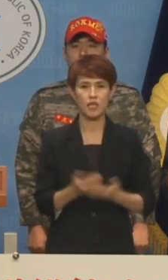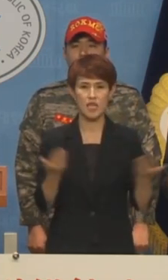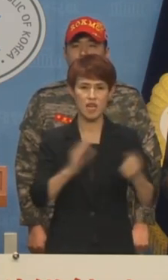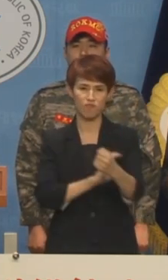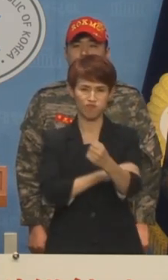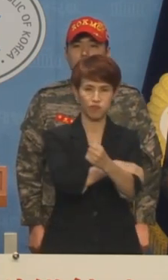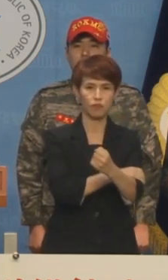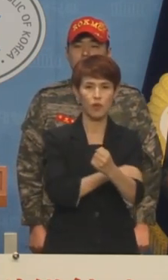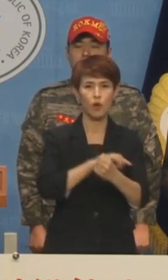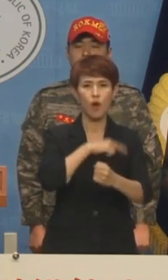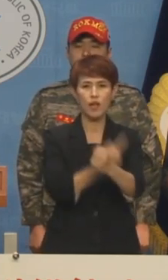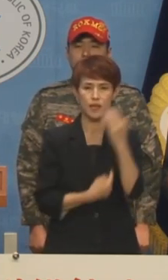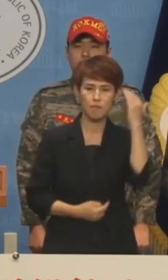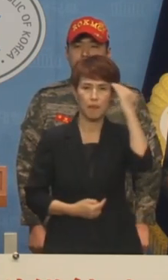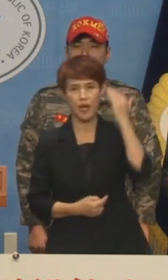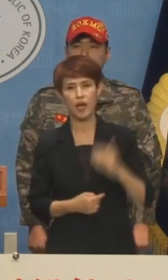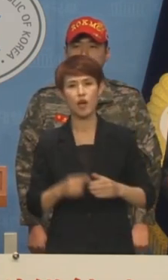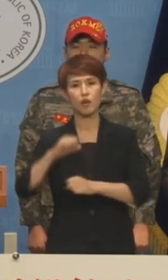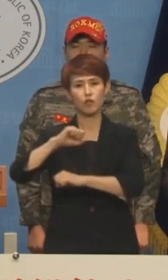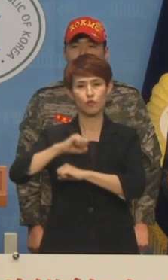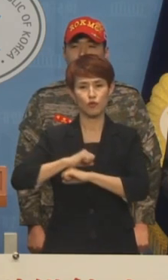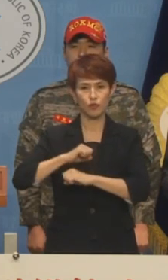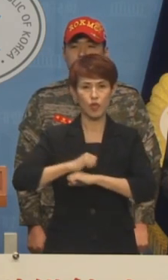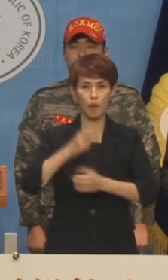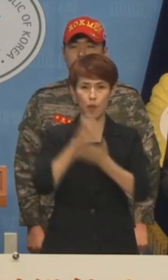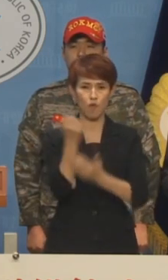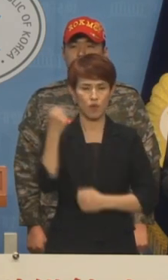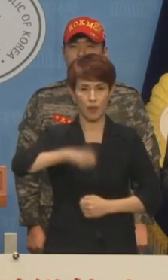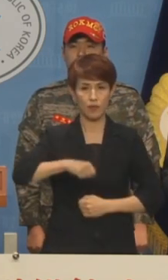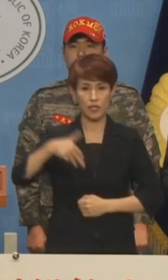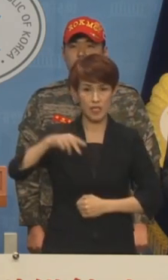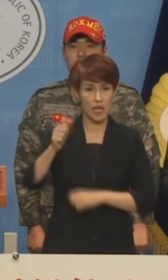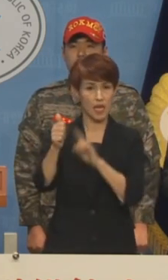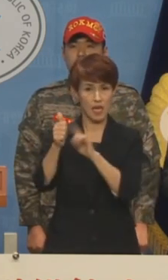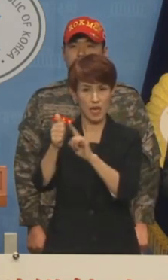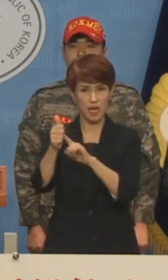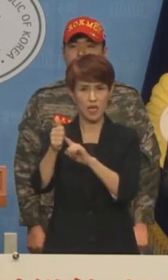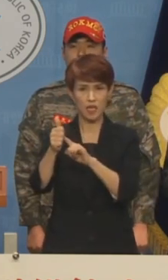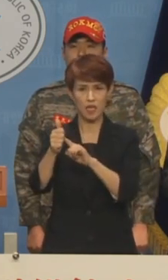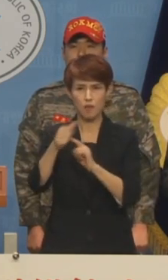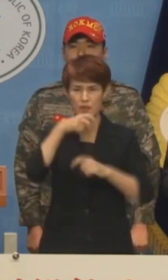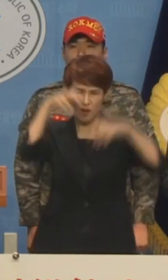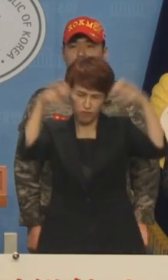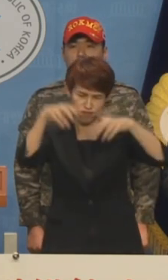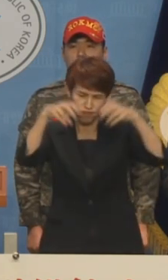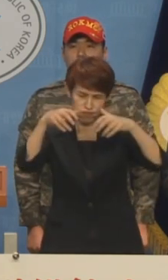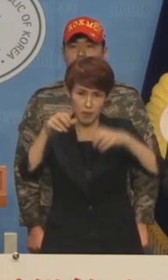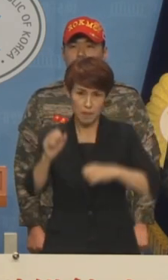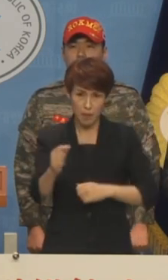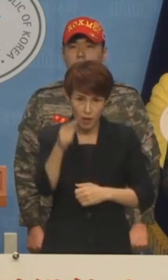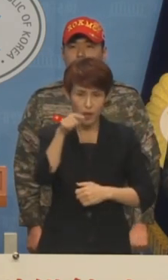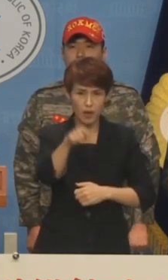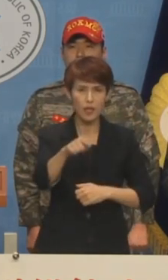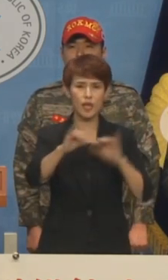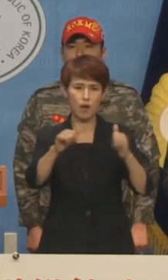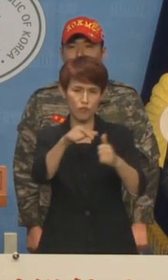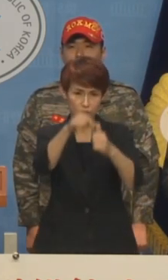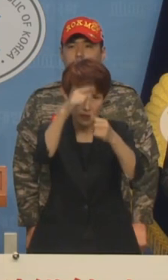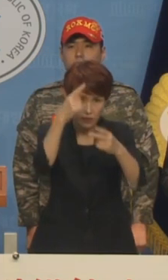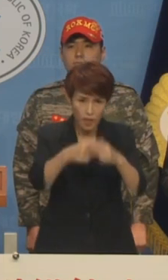방해 및 군사법원법 위반의 점. 고 최수근 상병은 집중호우 사태에 따른 민간인 구조활동 중